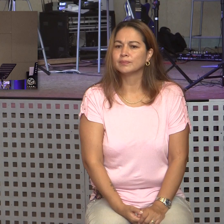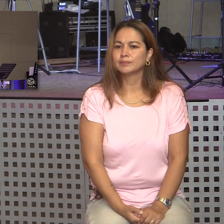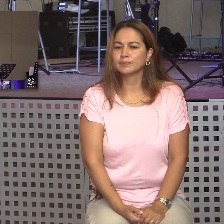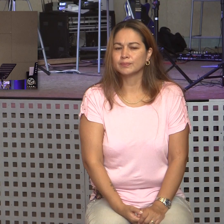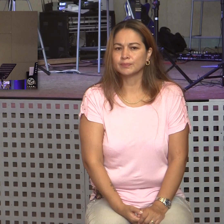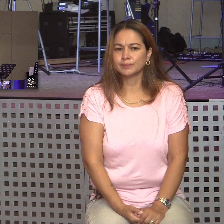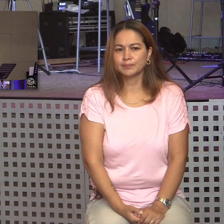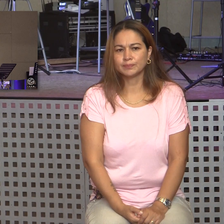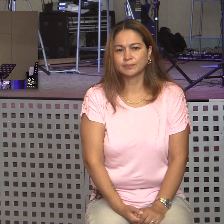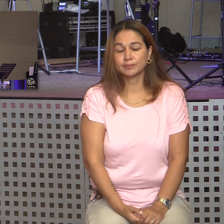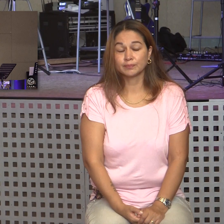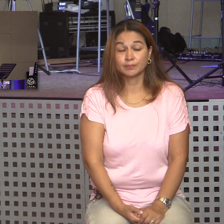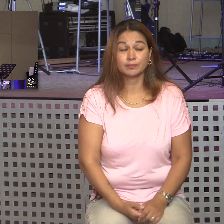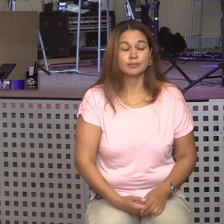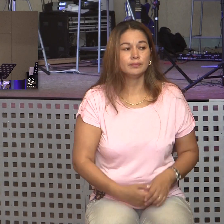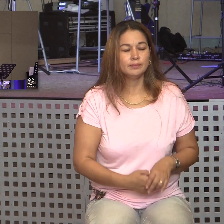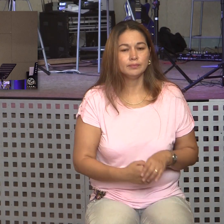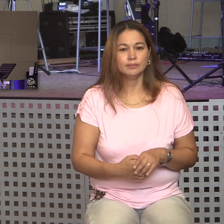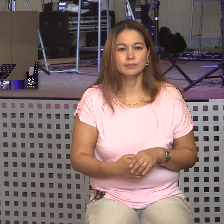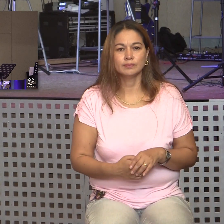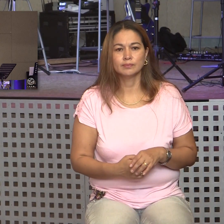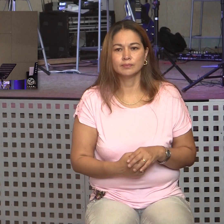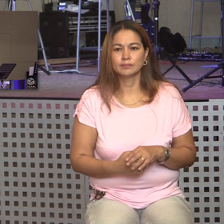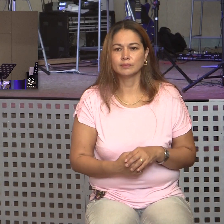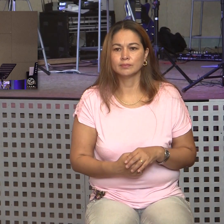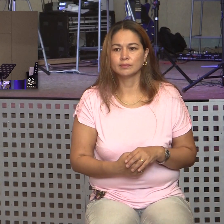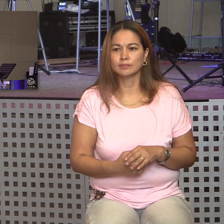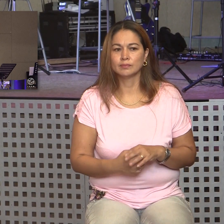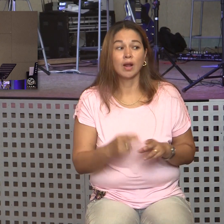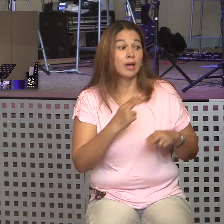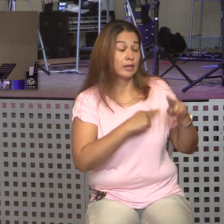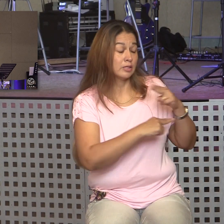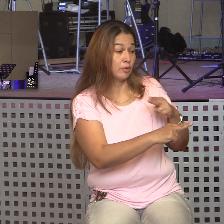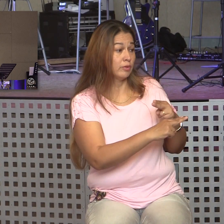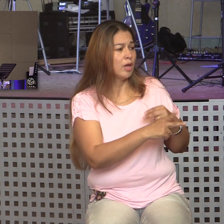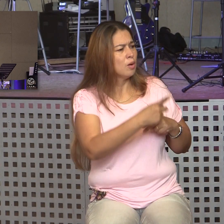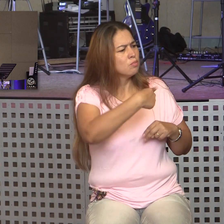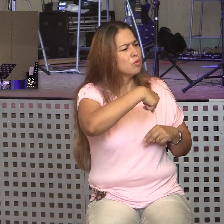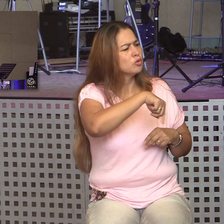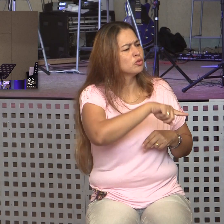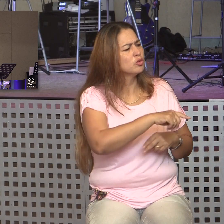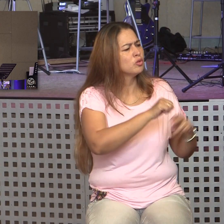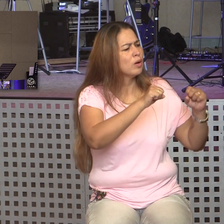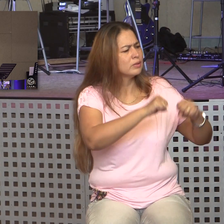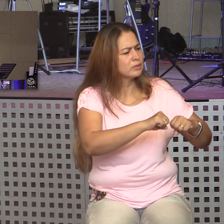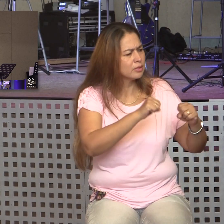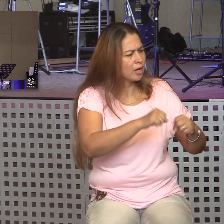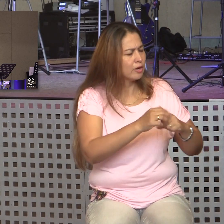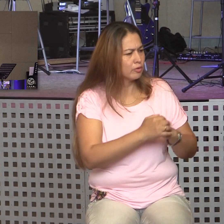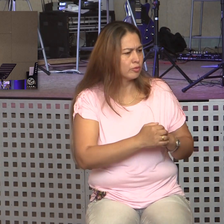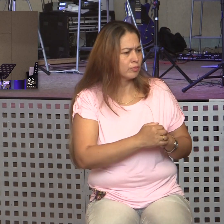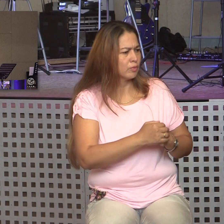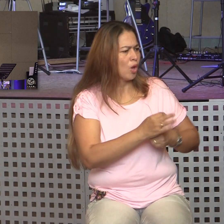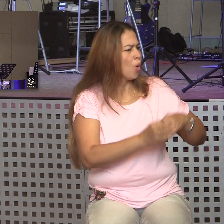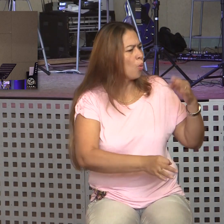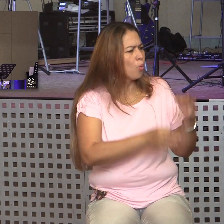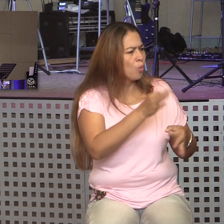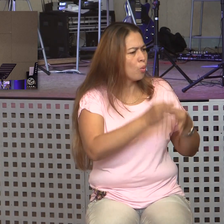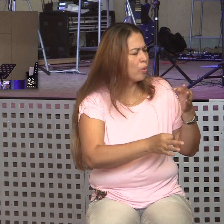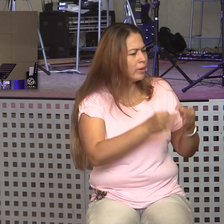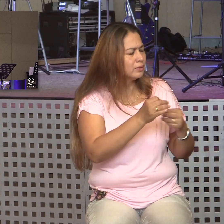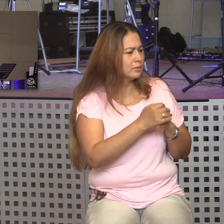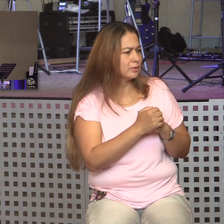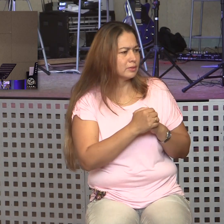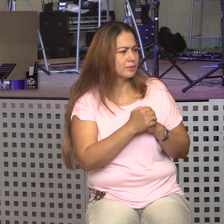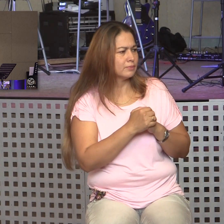ahí es cuando Él empieza a hablarles. Gobernantes del pueblo, ancianos de Israel. Fijaros, cuando uno es lleno del Espíritu Santo